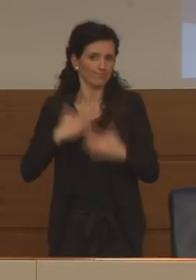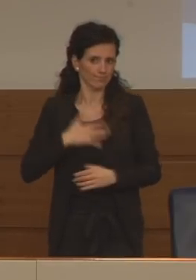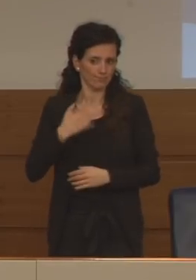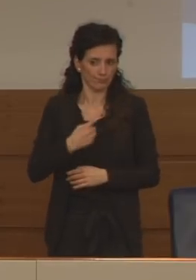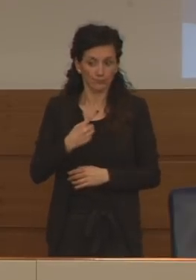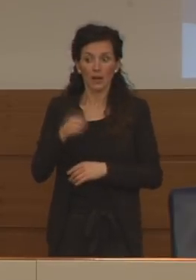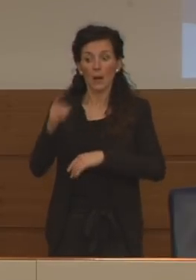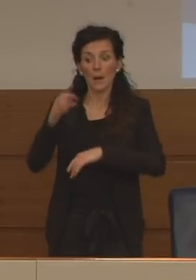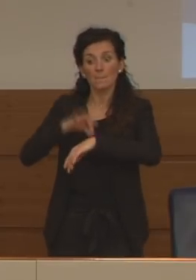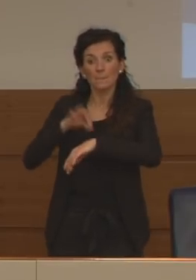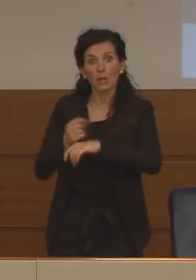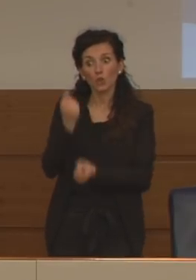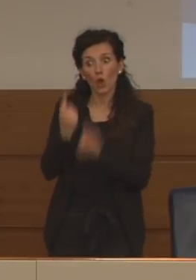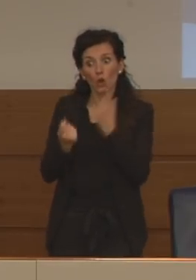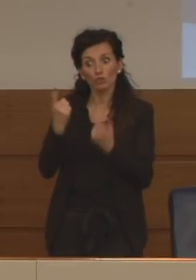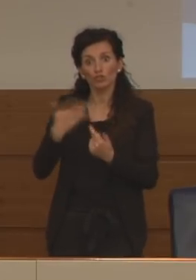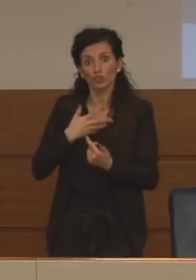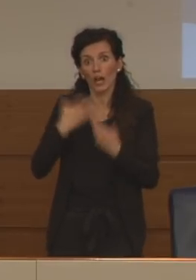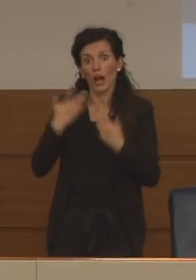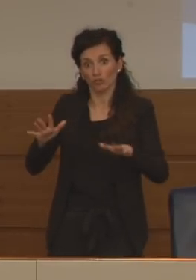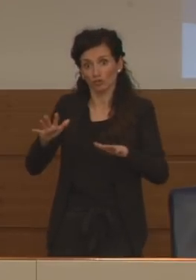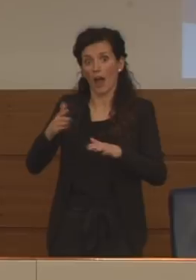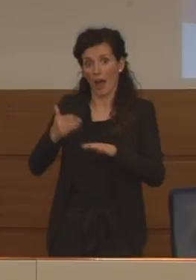avviene che un'infezione